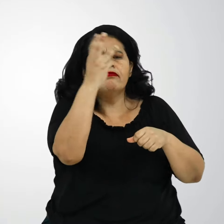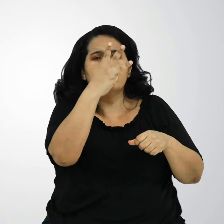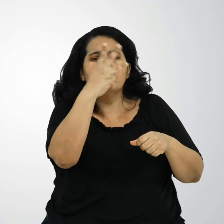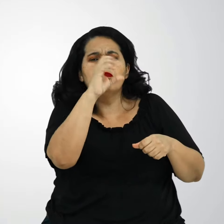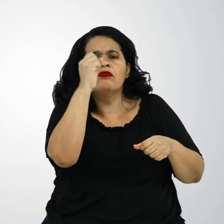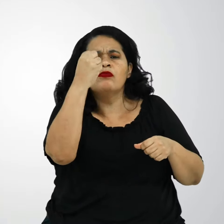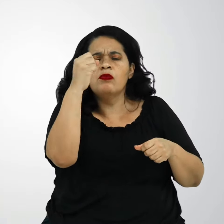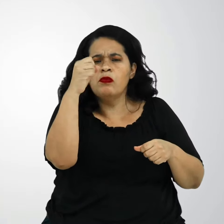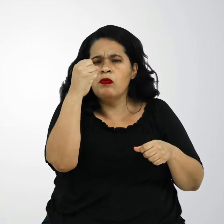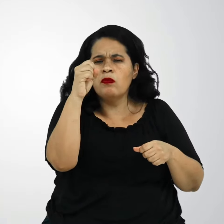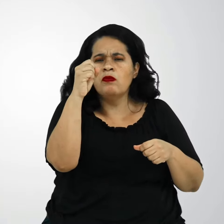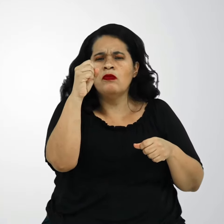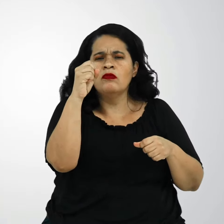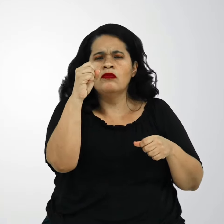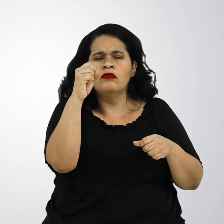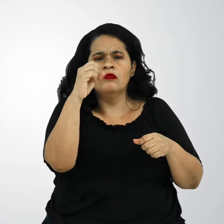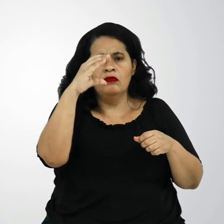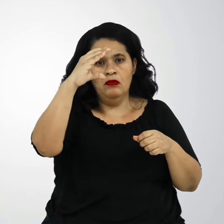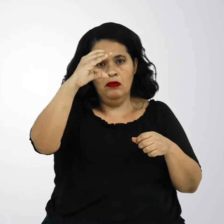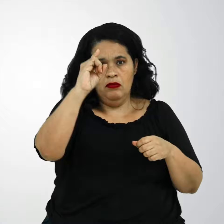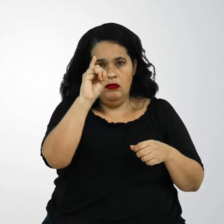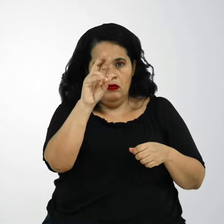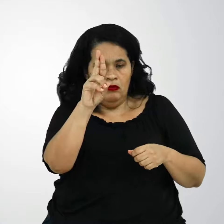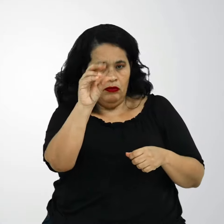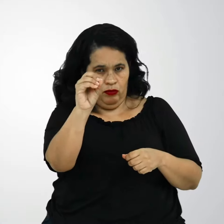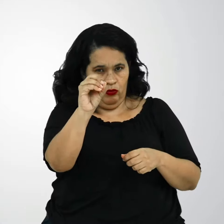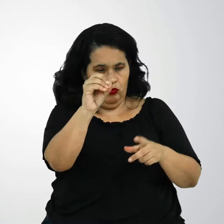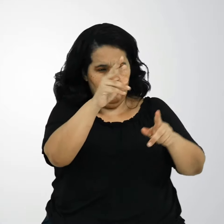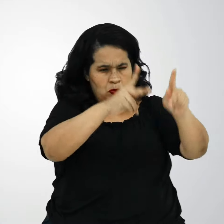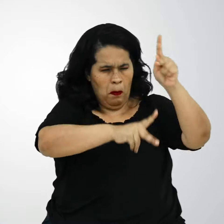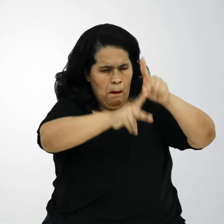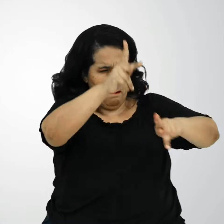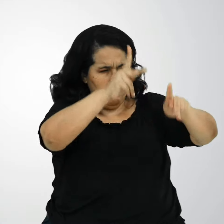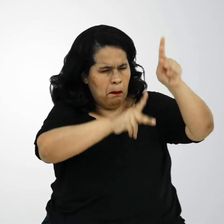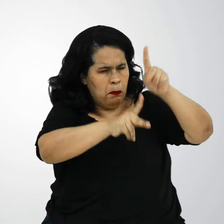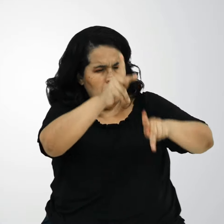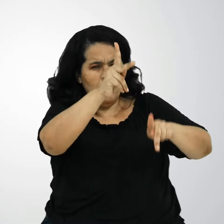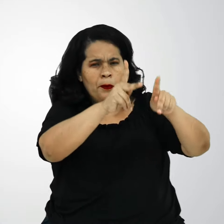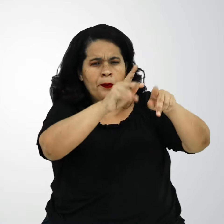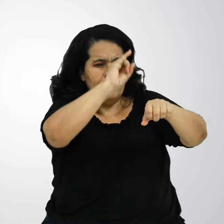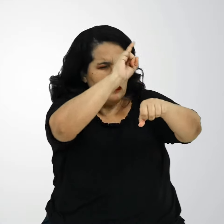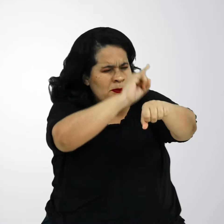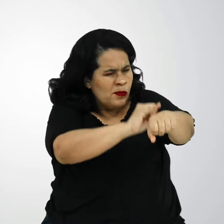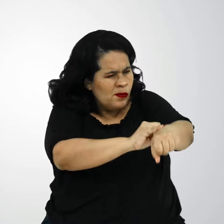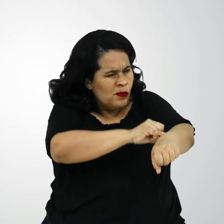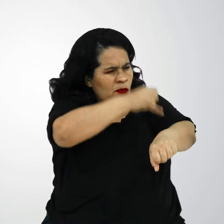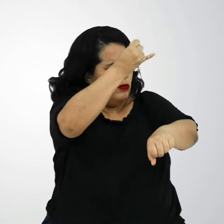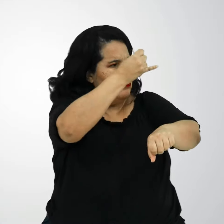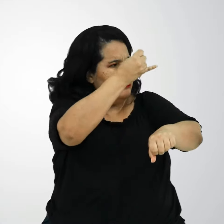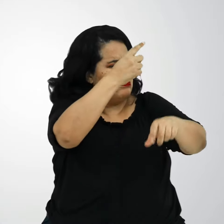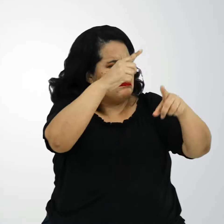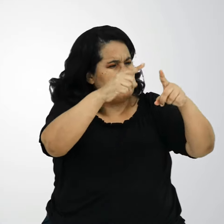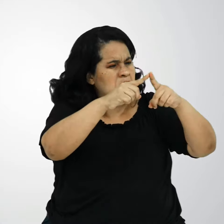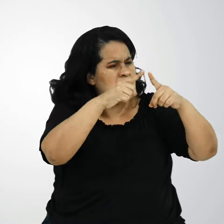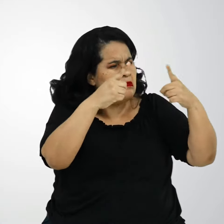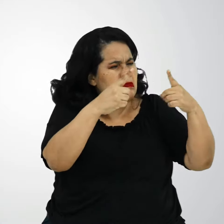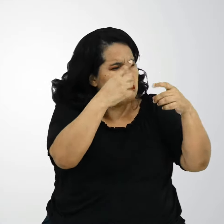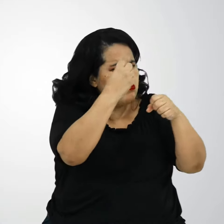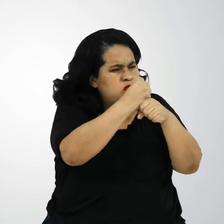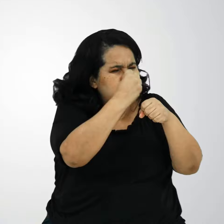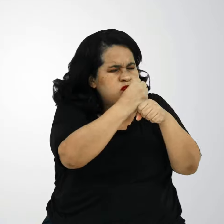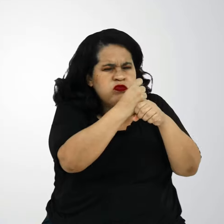538, com o edito lá de Ciro, o povo foi para Jerusalém e não estavam reconstruindo as cidades.